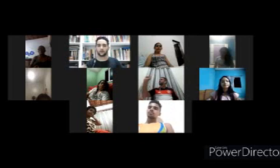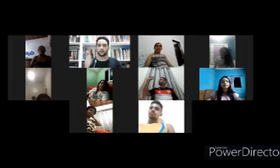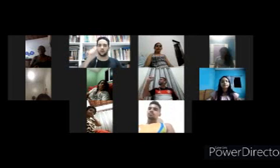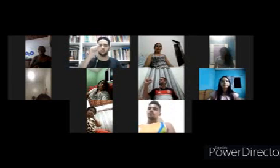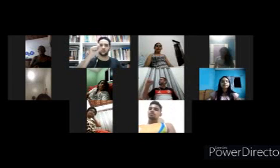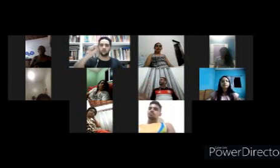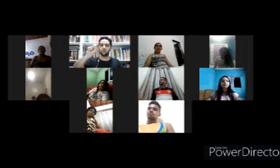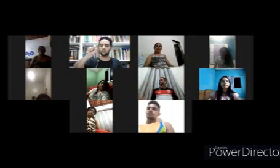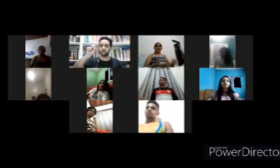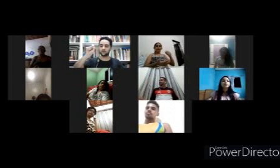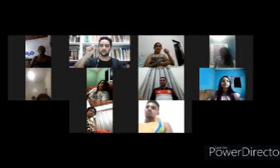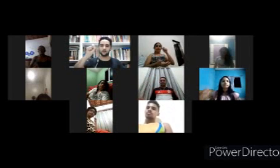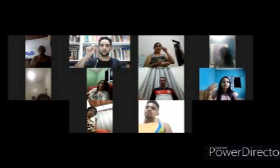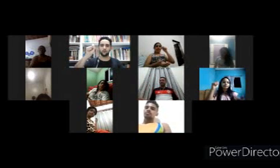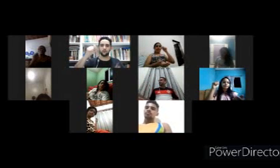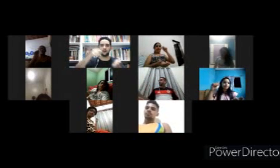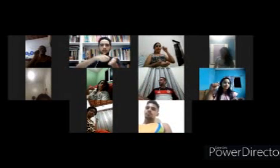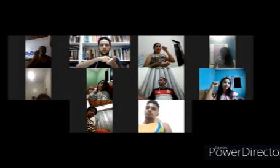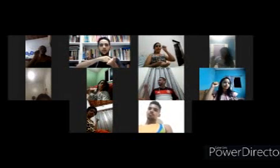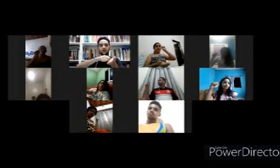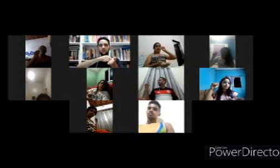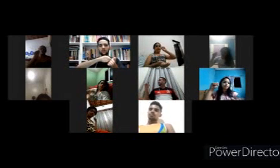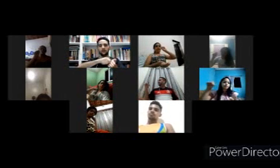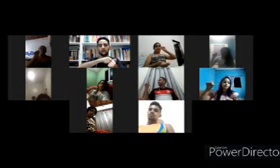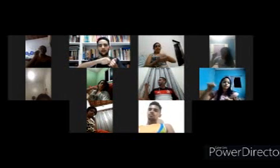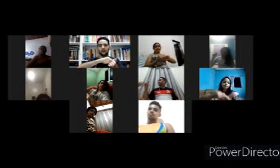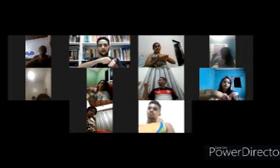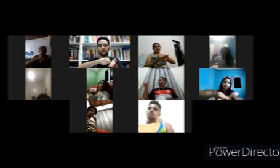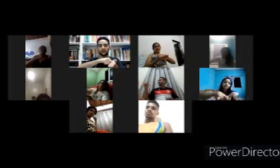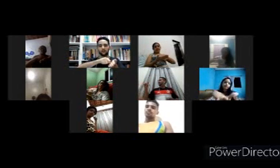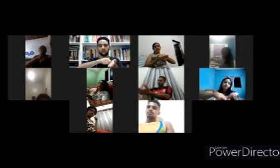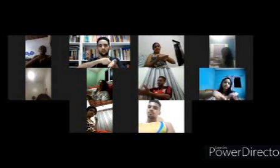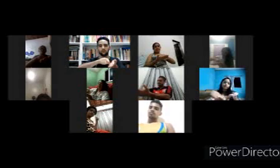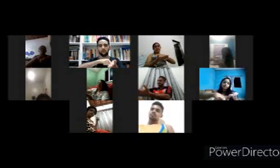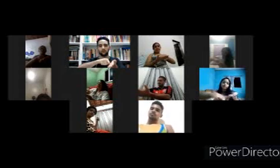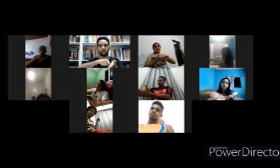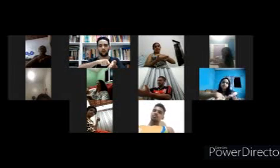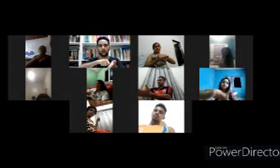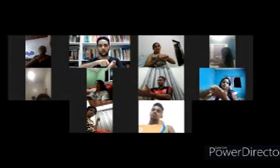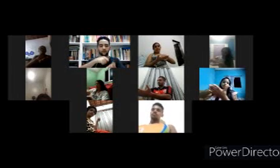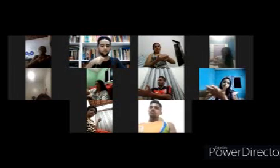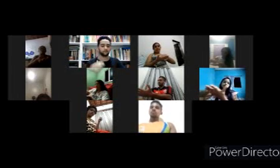borracha, eu seguro como se estivesse segurando uma borracha e eu apago. Borracha.